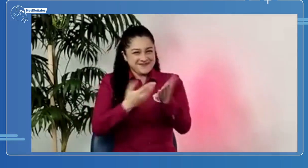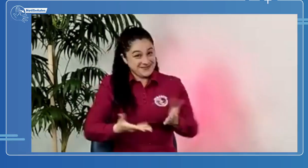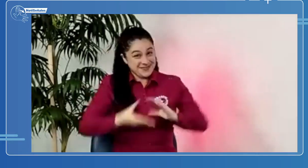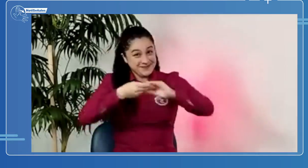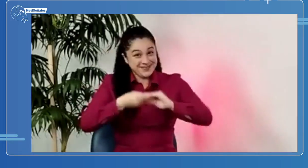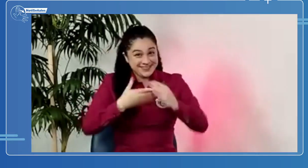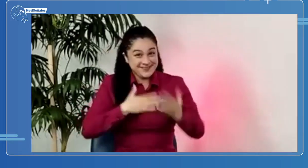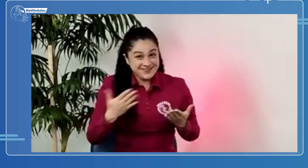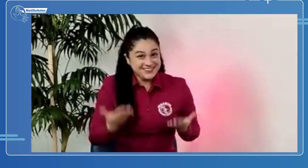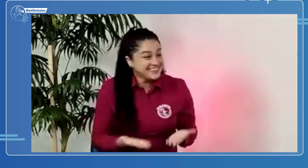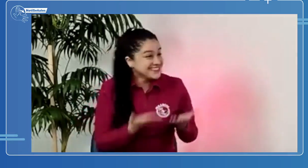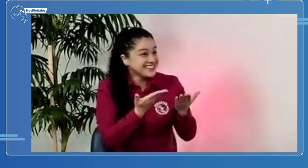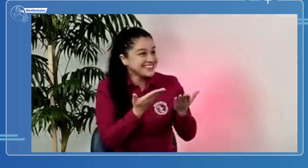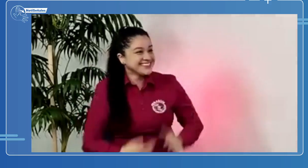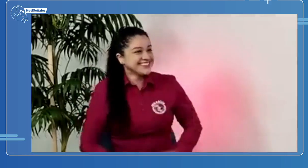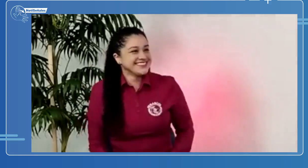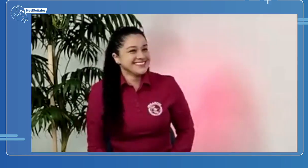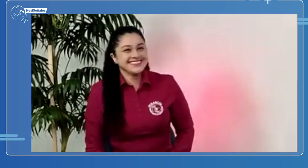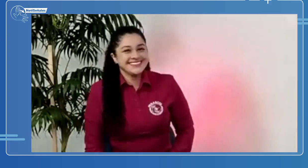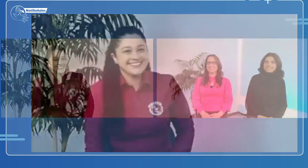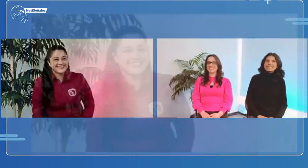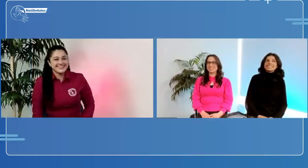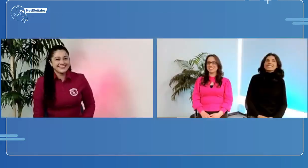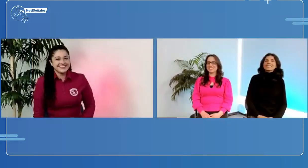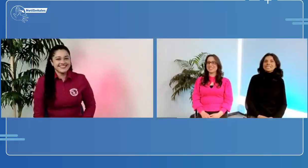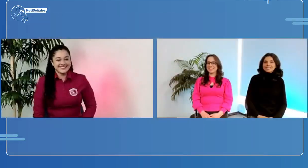y se van a presentar. Entonces, aquí las tenemos.